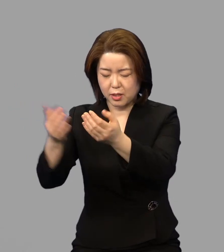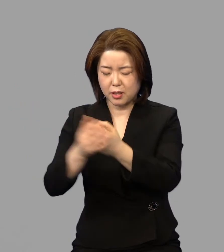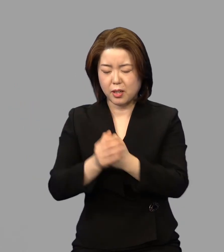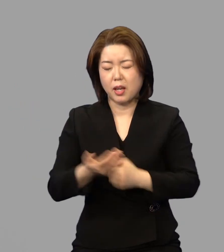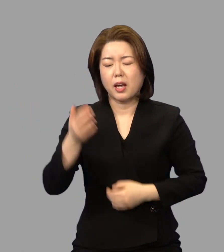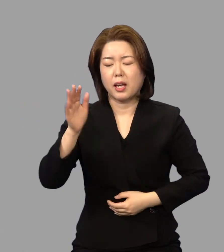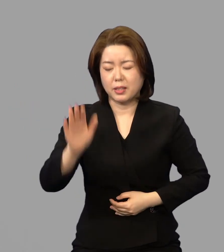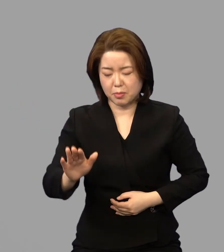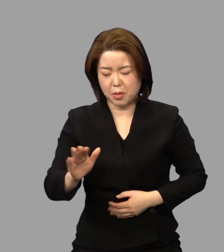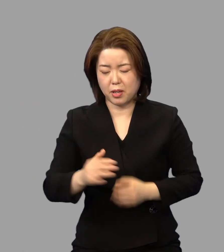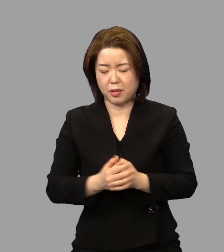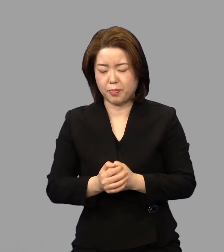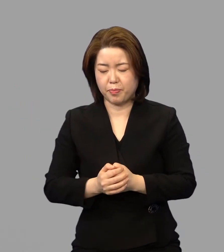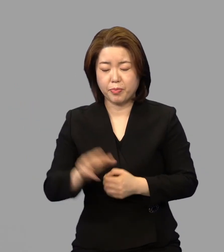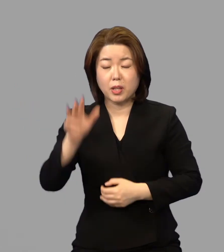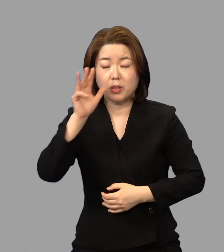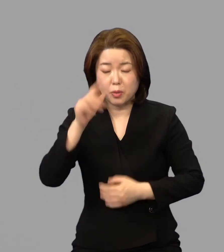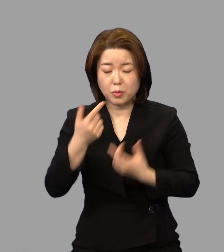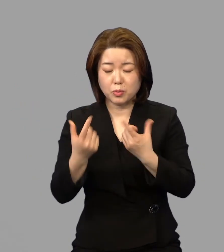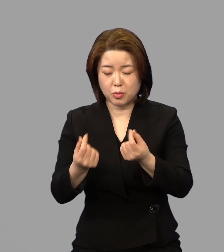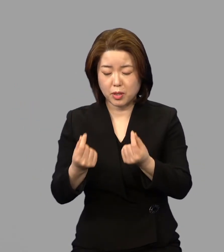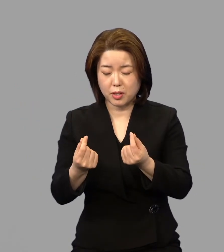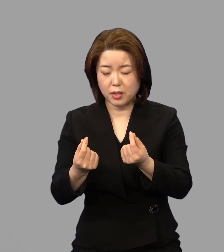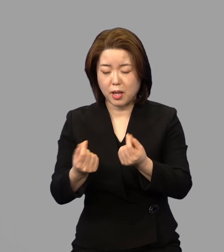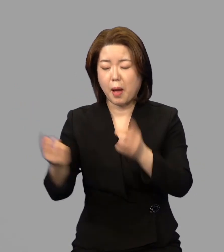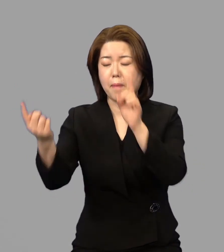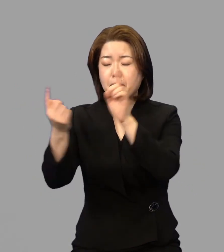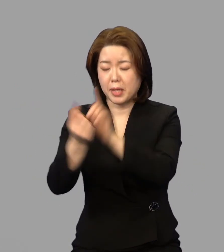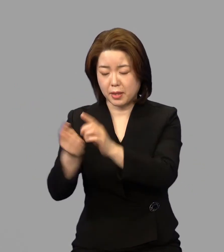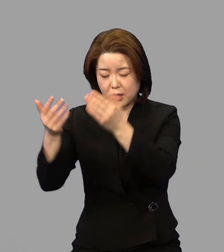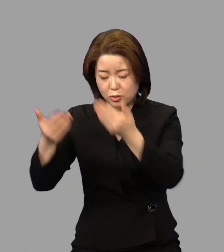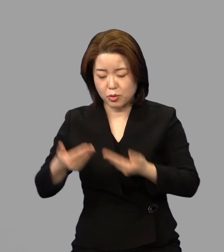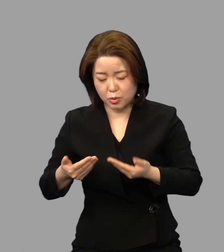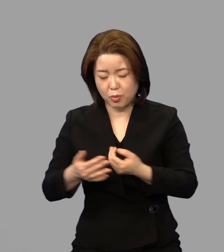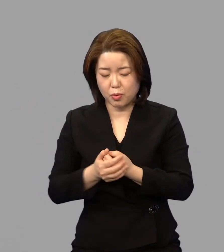그러나 여호수아를 만나 주시고